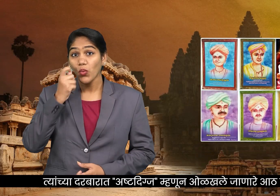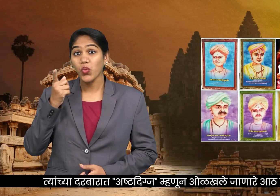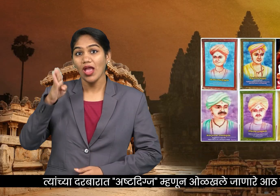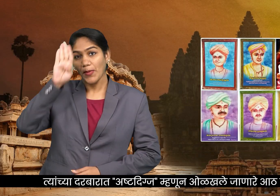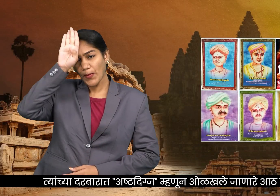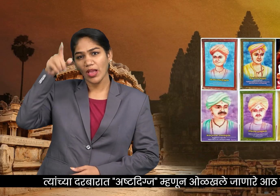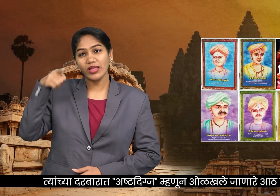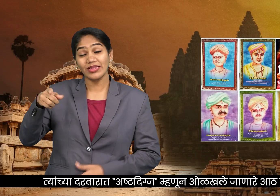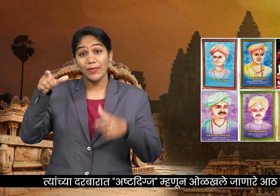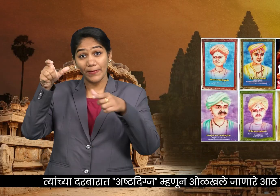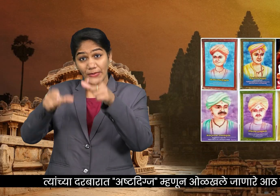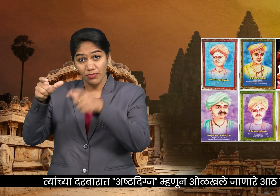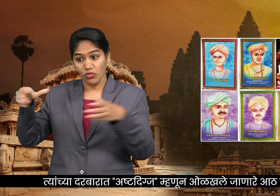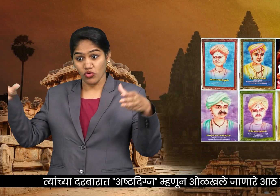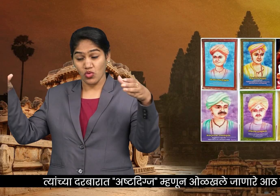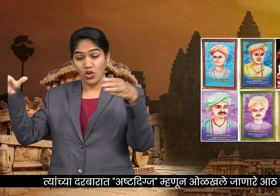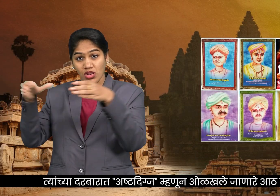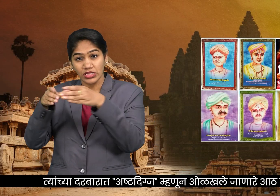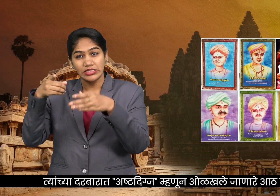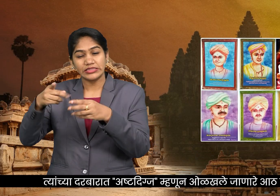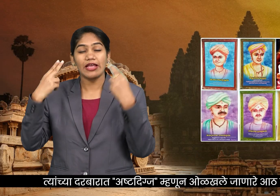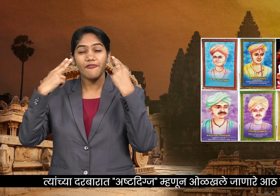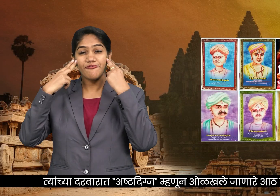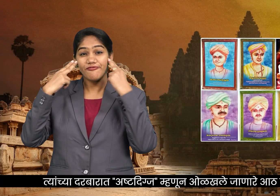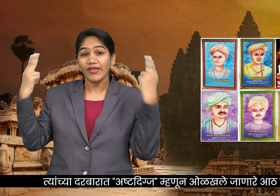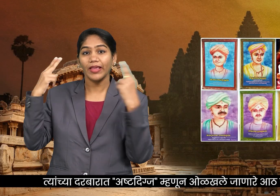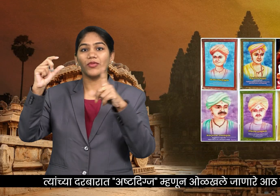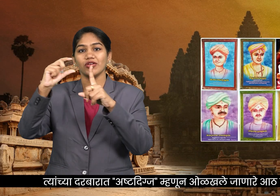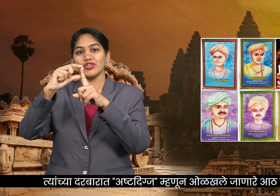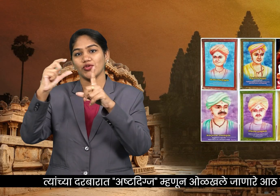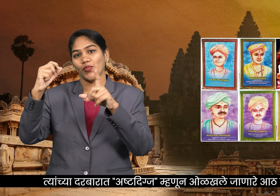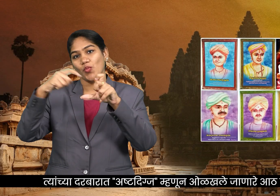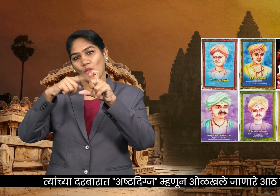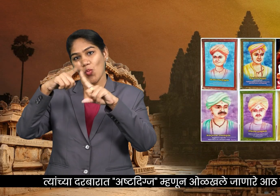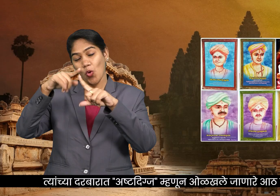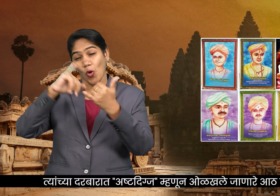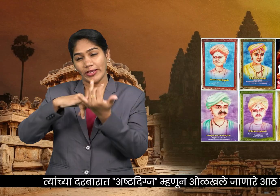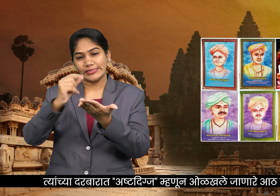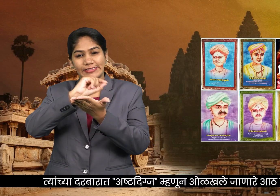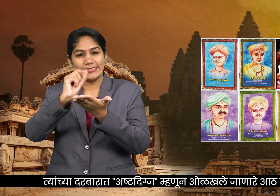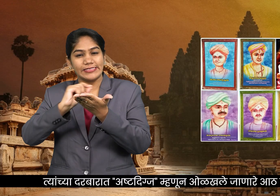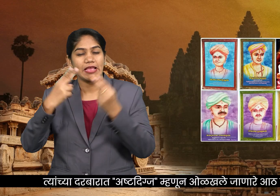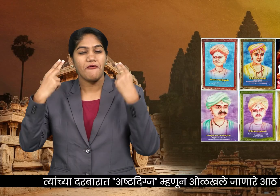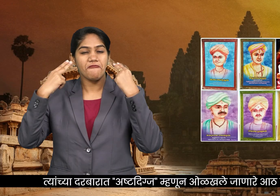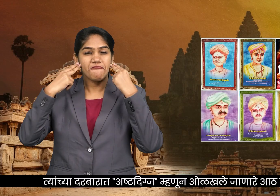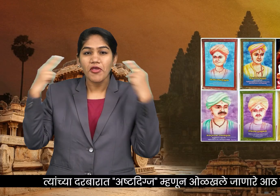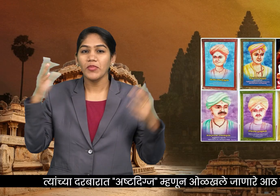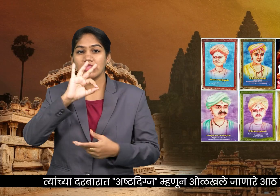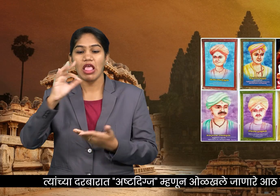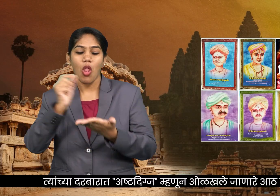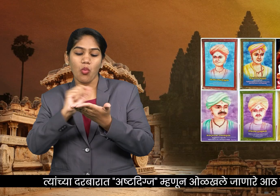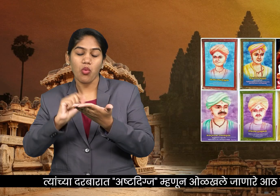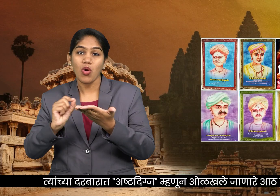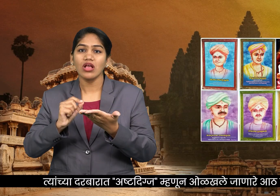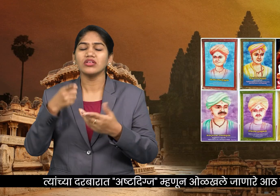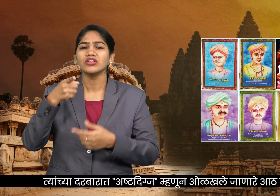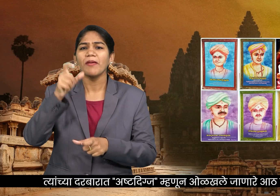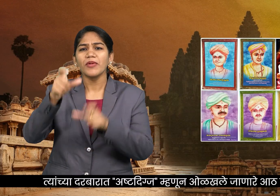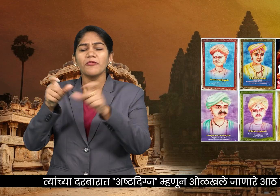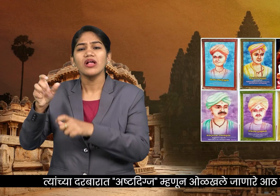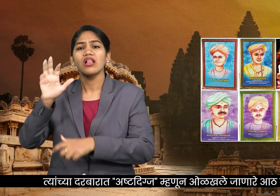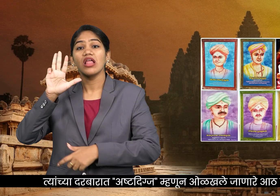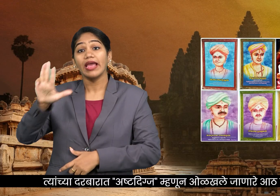त्यांच्या दरबारात अष्टदिग्गज म्हणून ओळखले जाणारे 8 प्रसिद्ध कवी